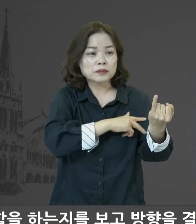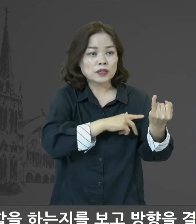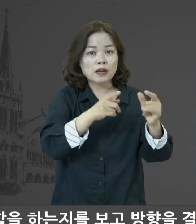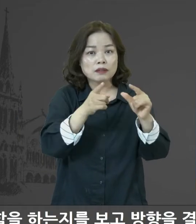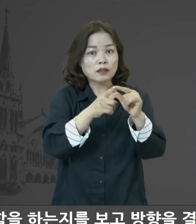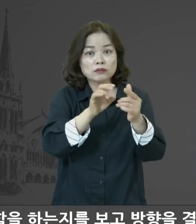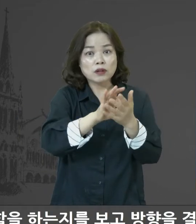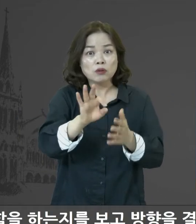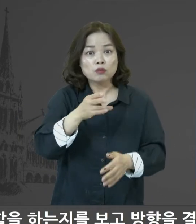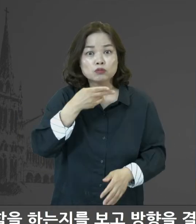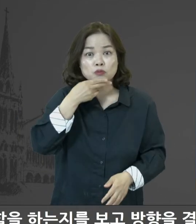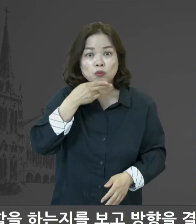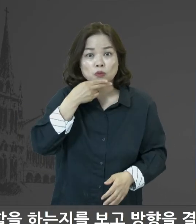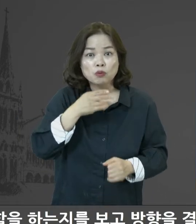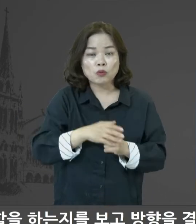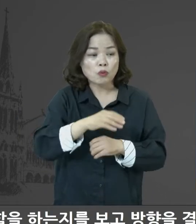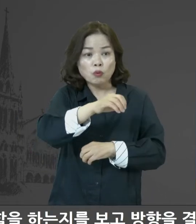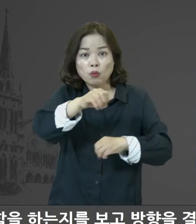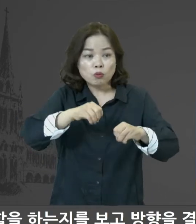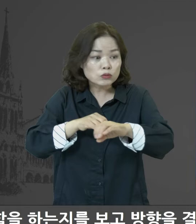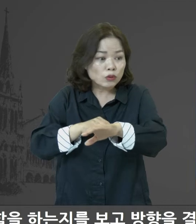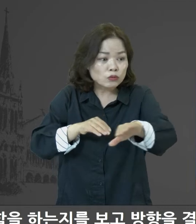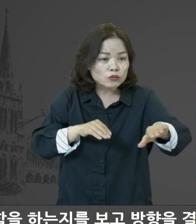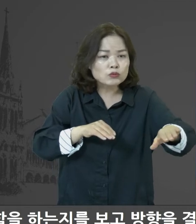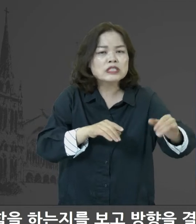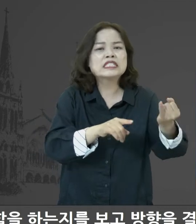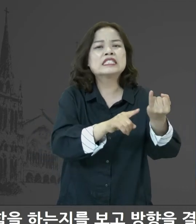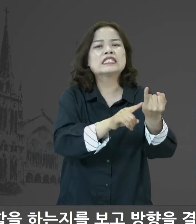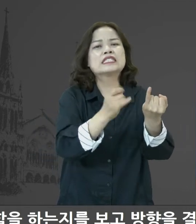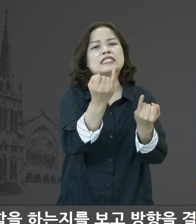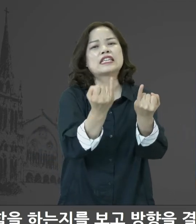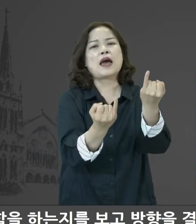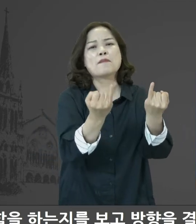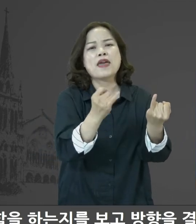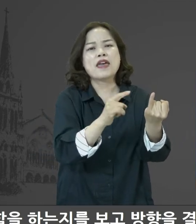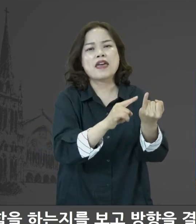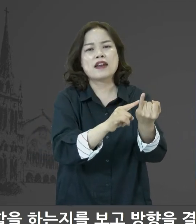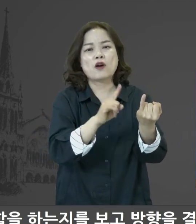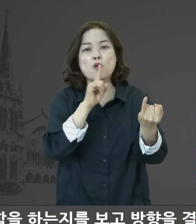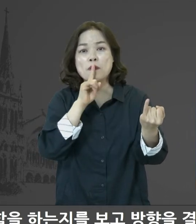겁니다. 오히려 우리 자매라고 쓰고 있습니다.